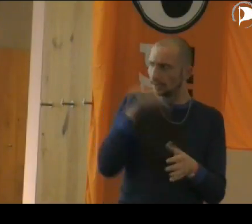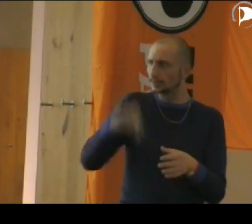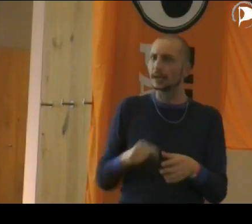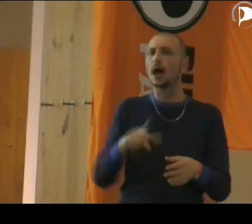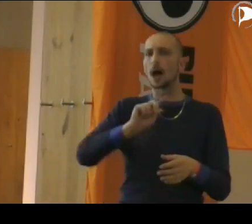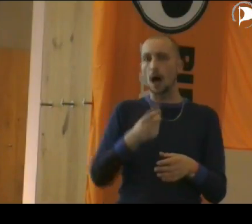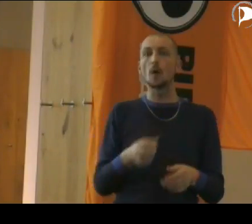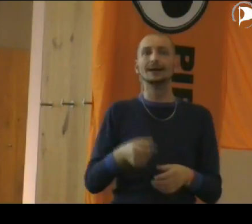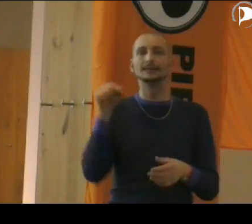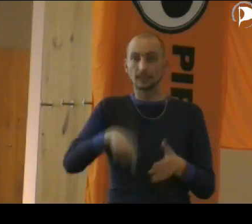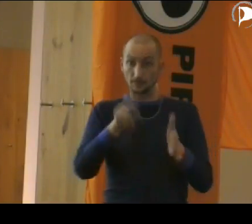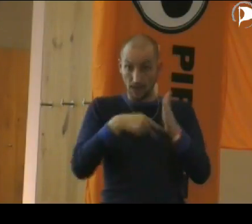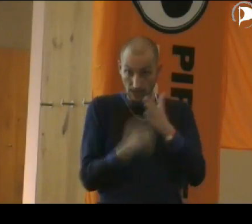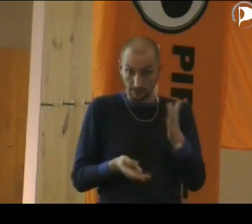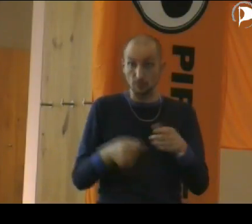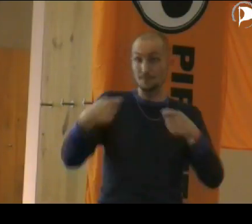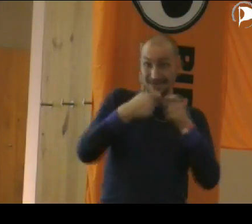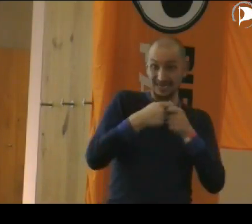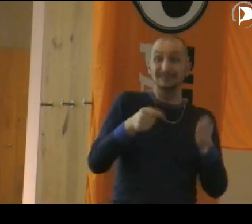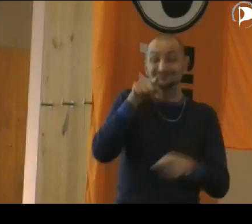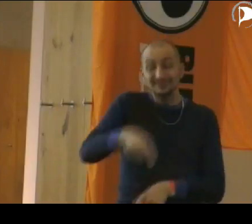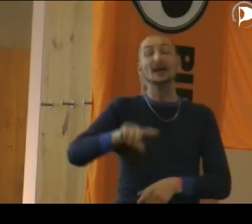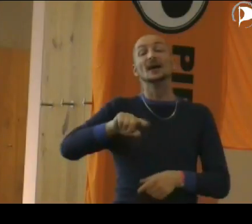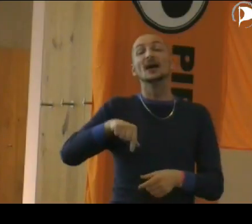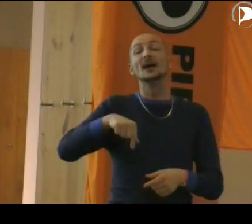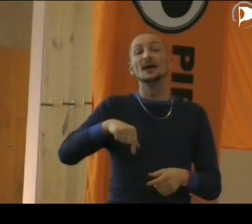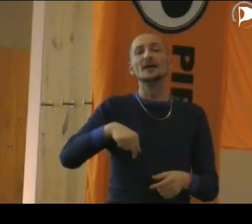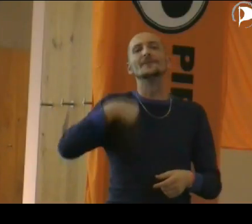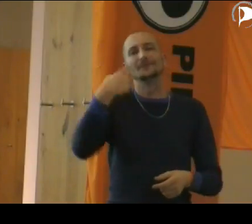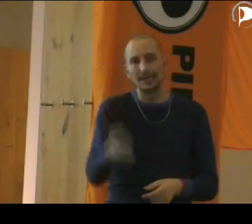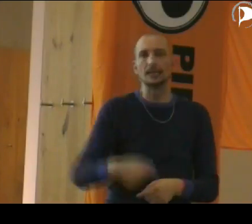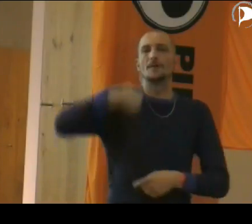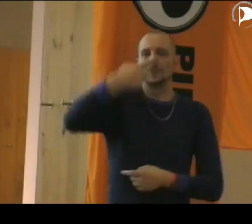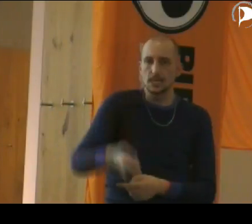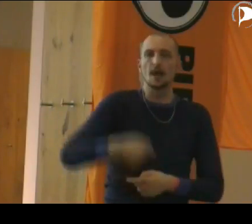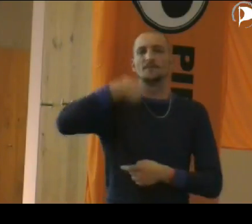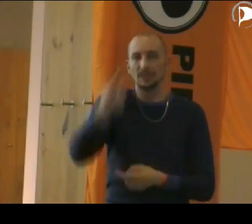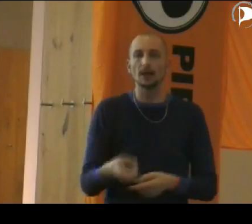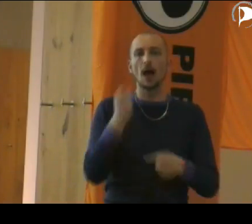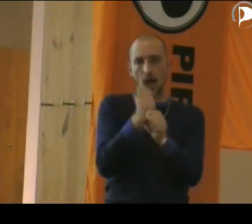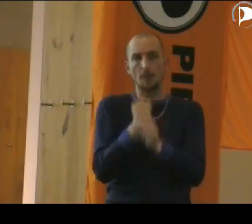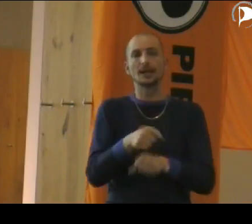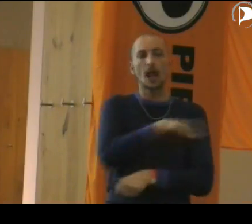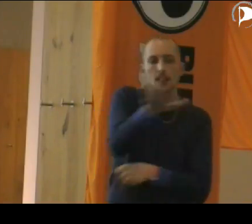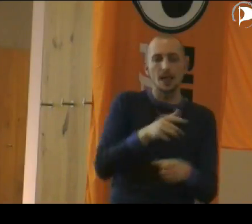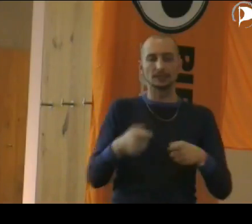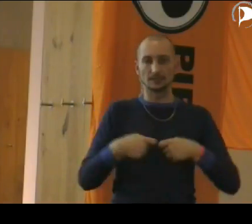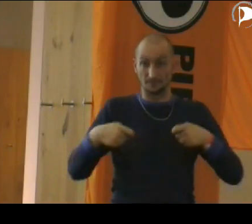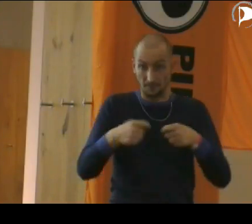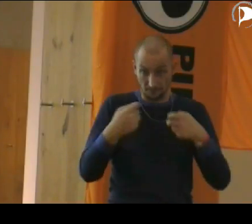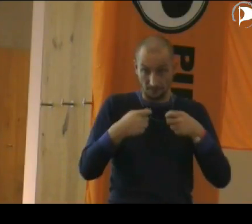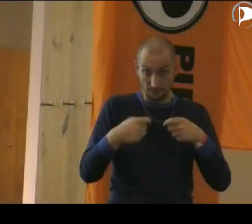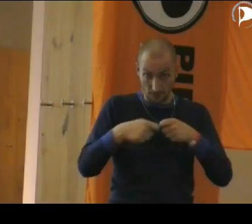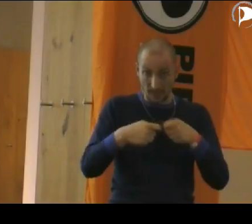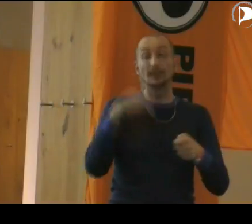mitgliedern die immer dann immer wieder geld auslegen und die arbeit im landesverband zu ermöglichen sicherlich wäre